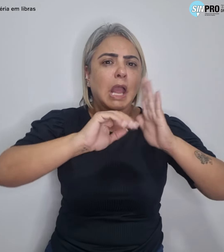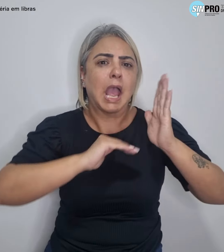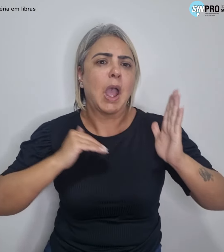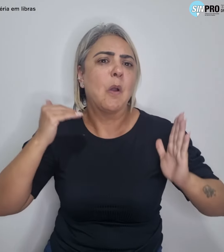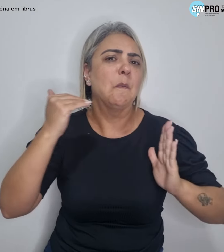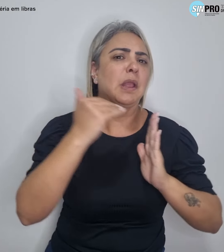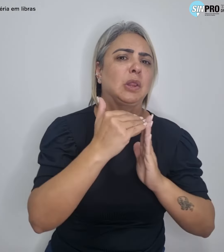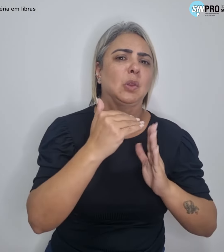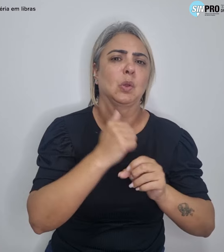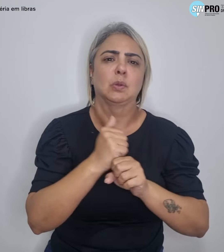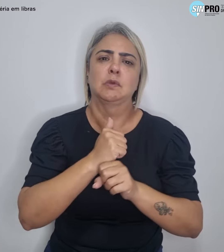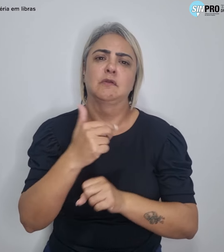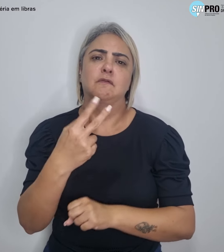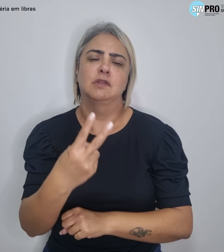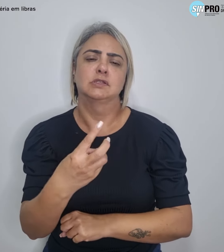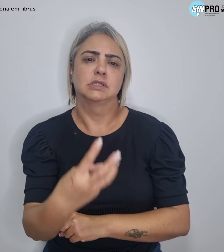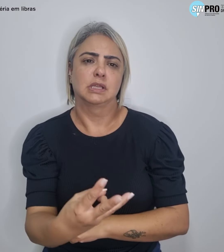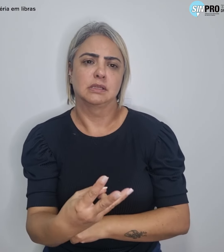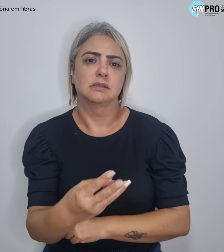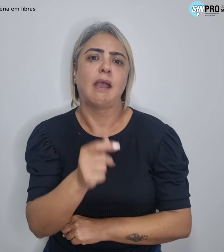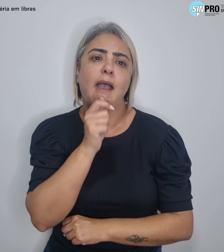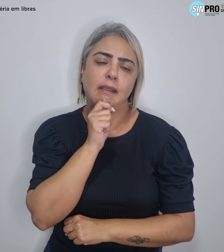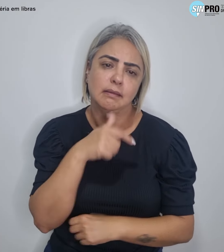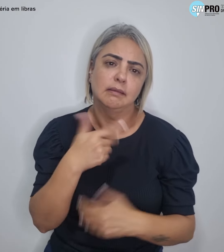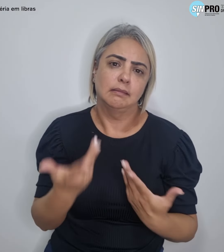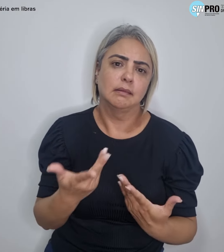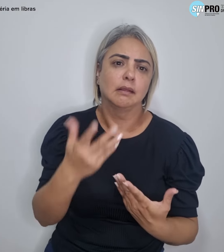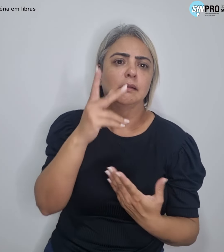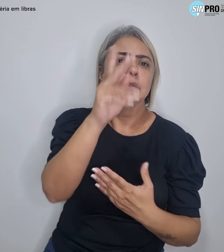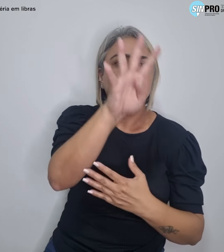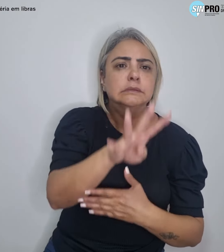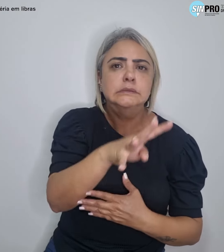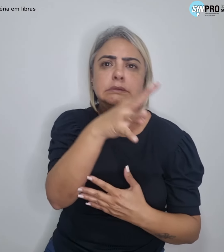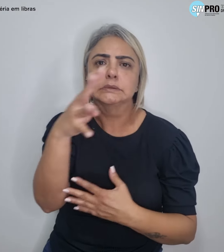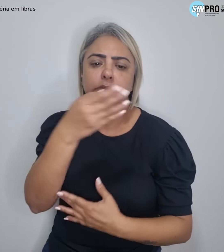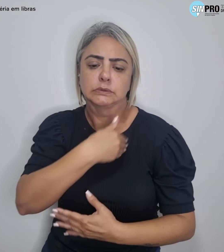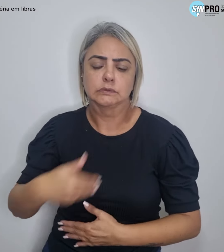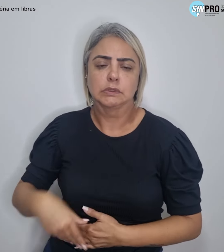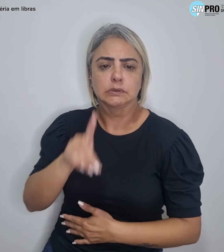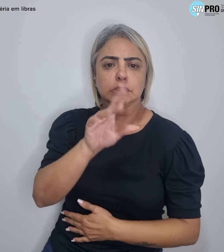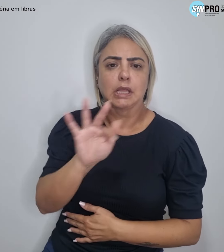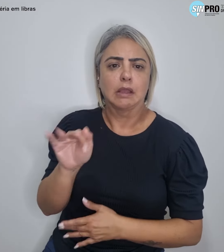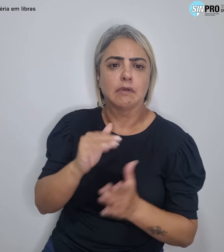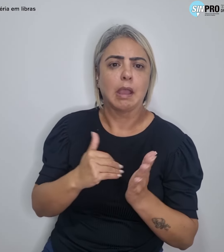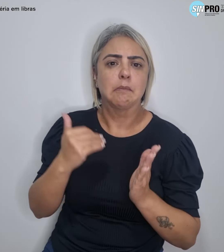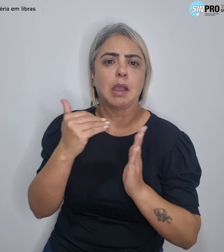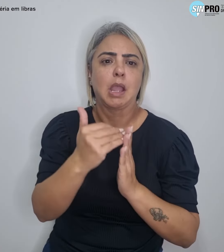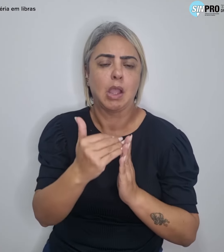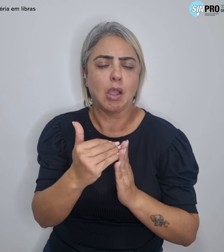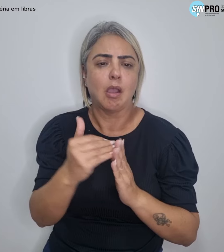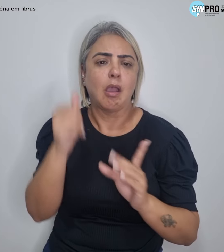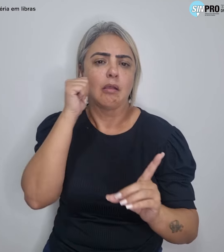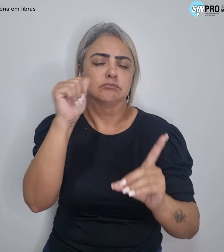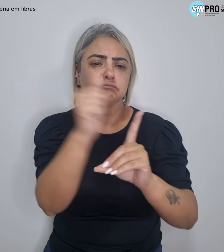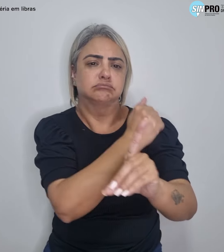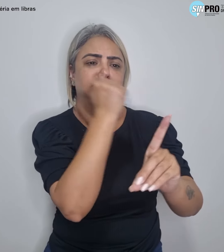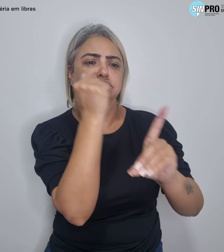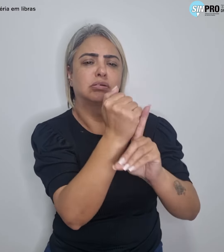passado. Ainda, segundo o painel do GDF, a maior parte dos feminicídios de 2023